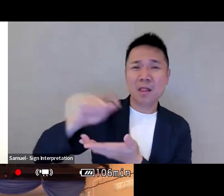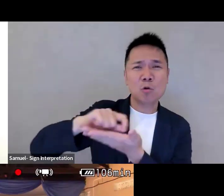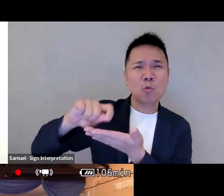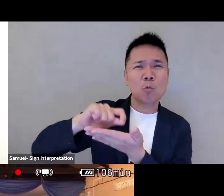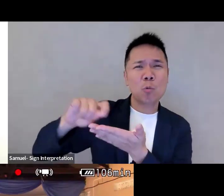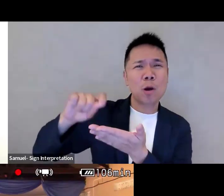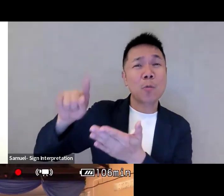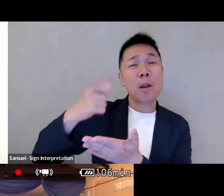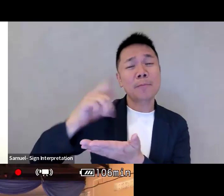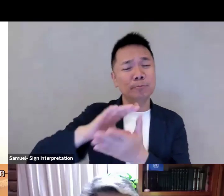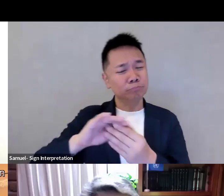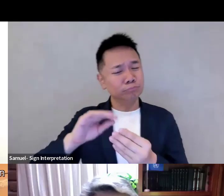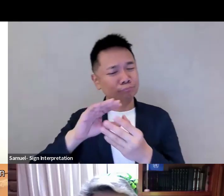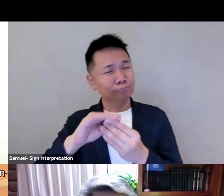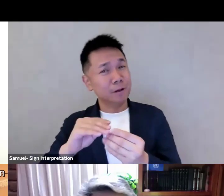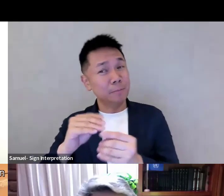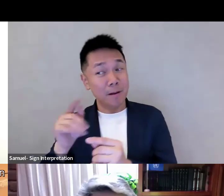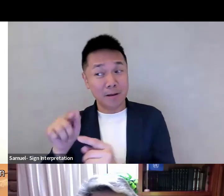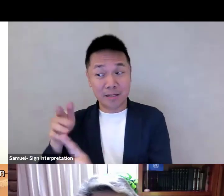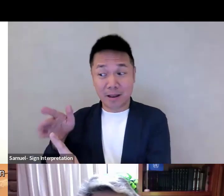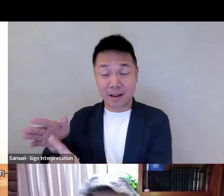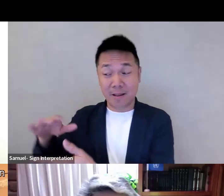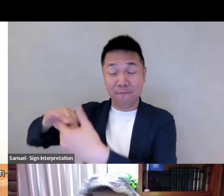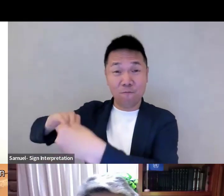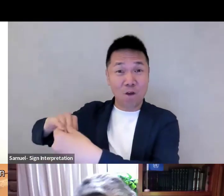他是一个非常有名的作家。